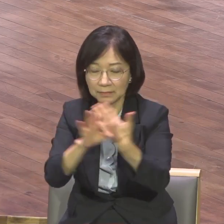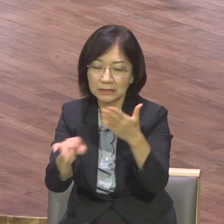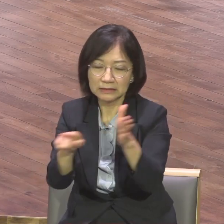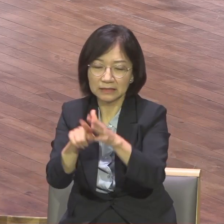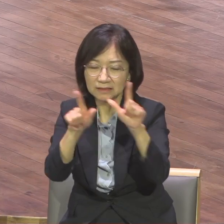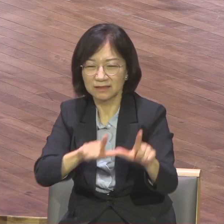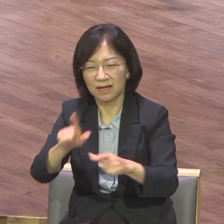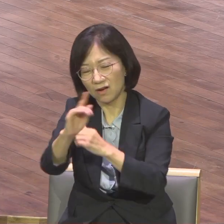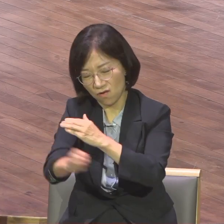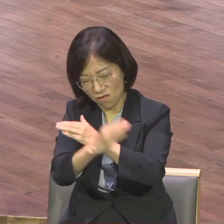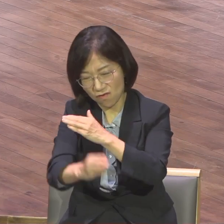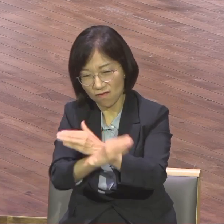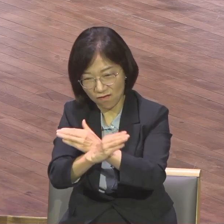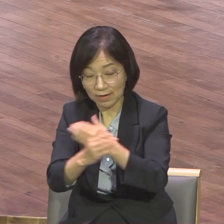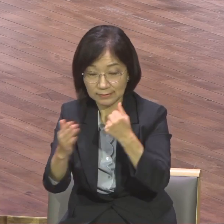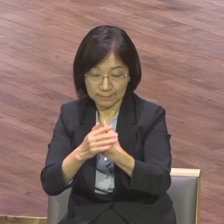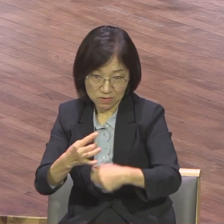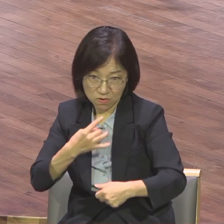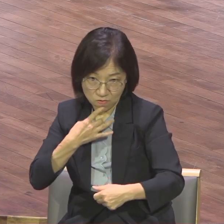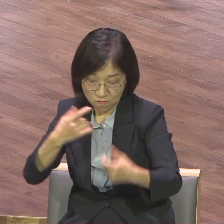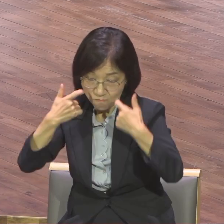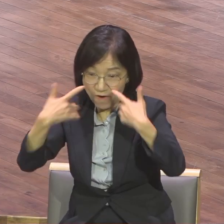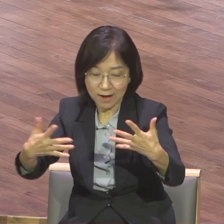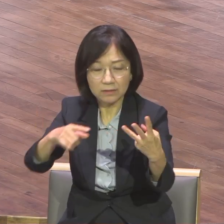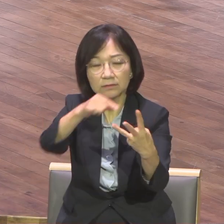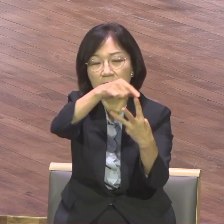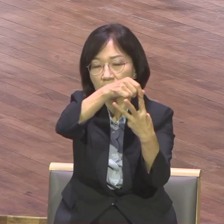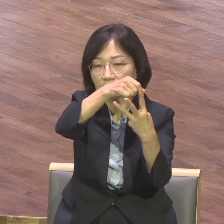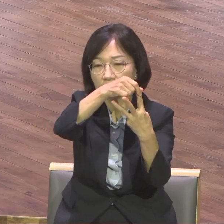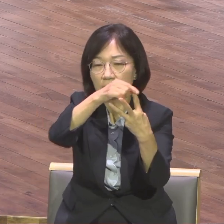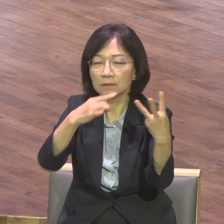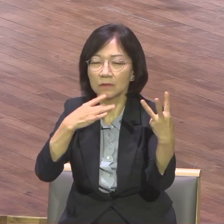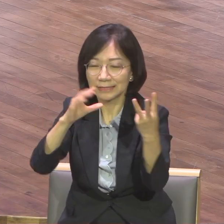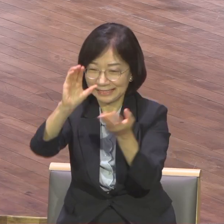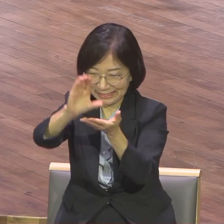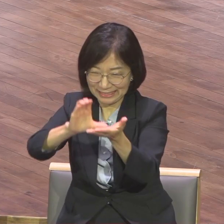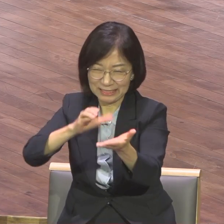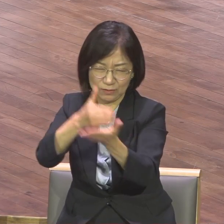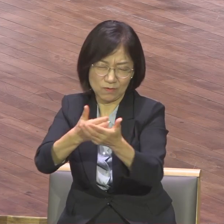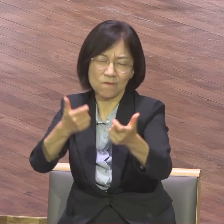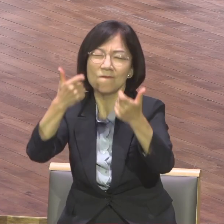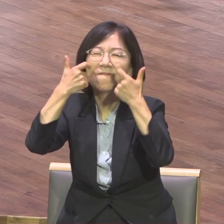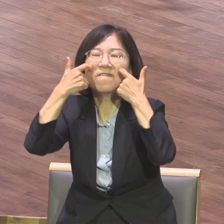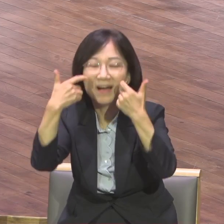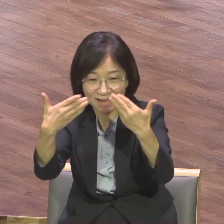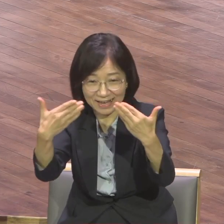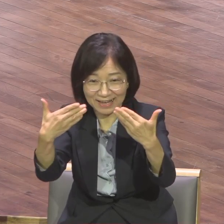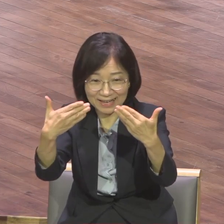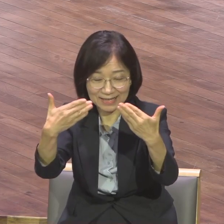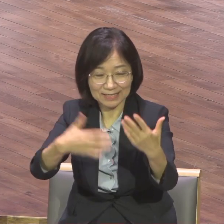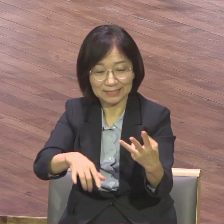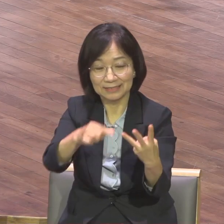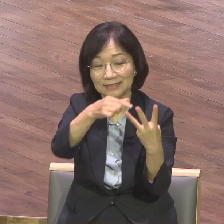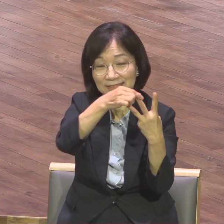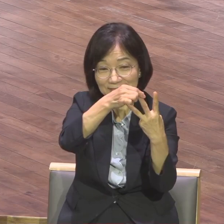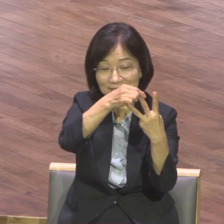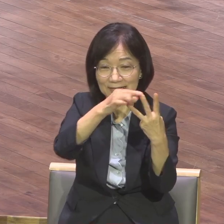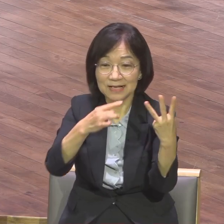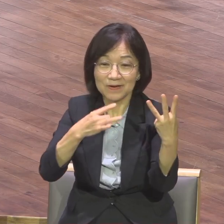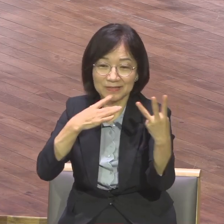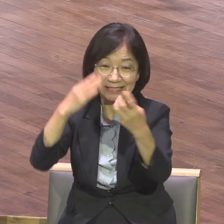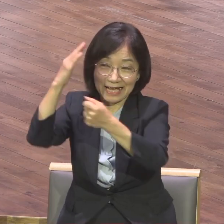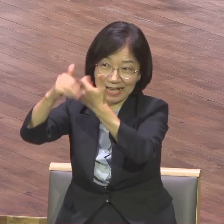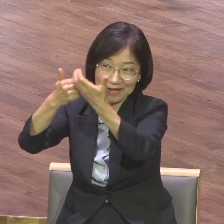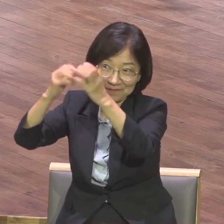때문에 오직 그리스도로 결론한 삶을 살자. 오직 하나님의 나라